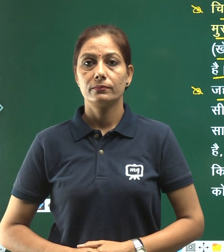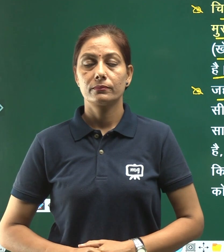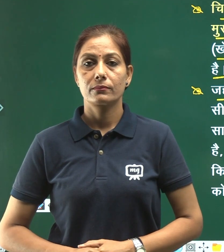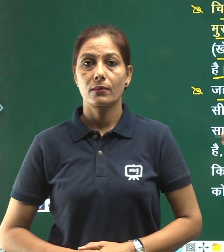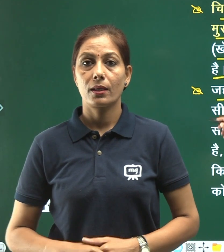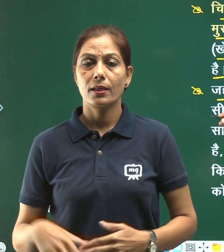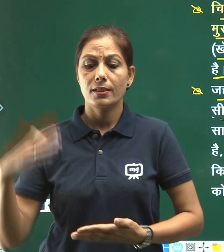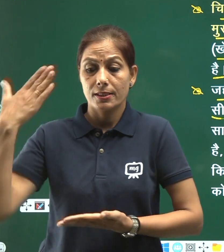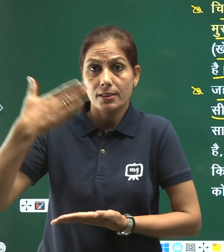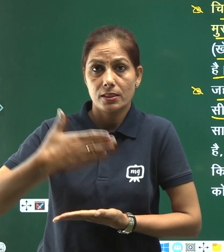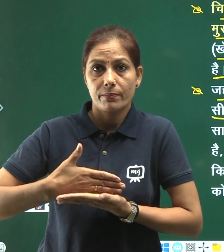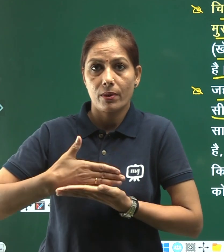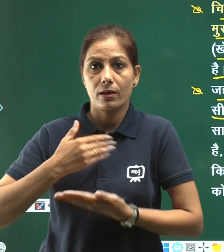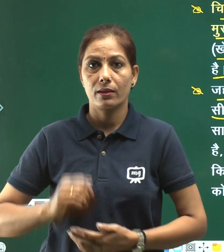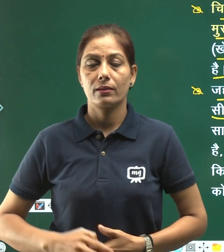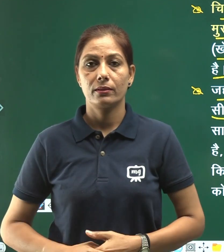एक सीमा है,